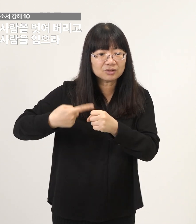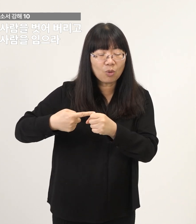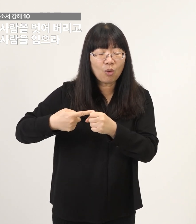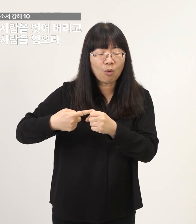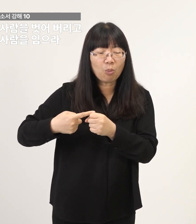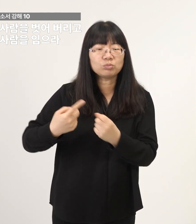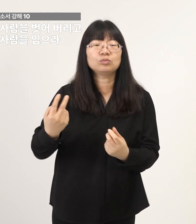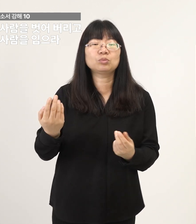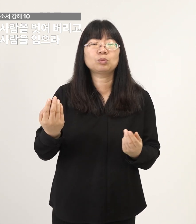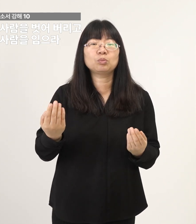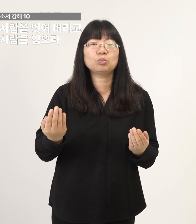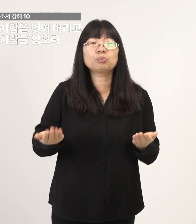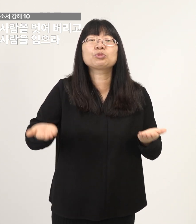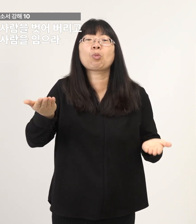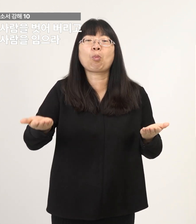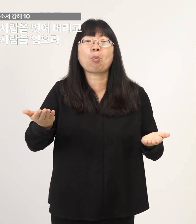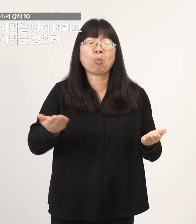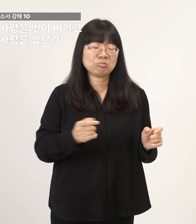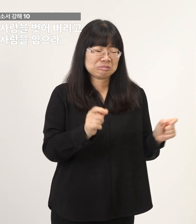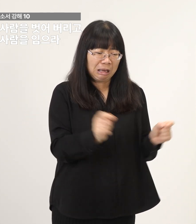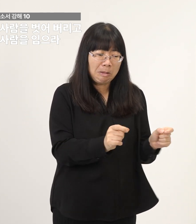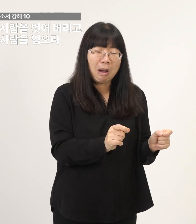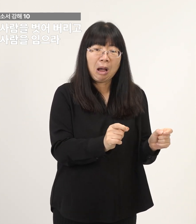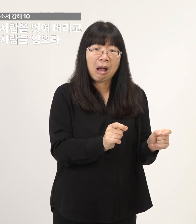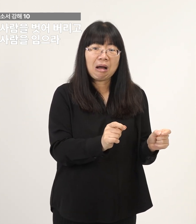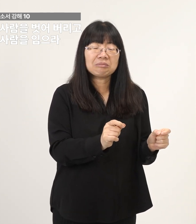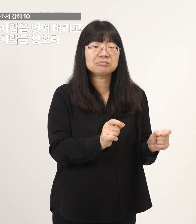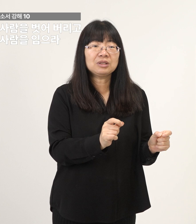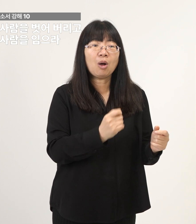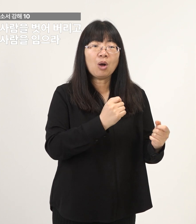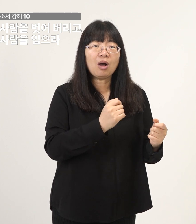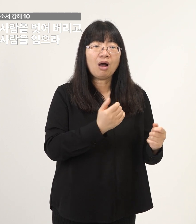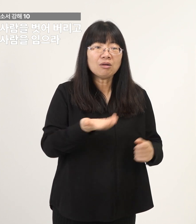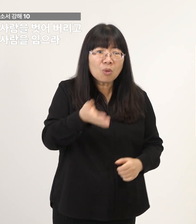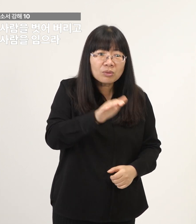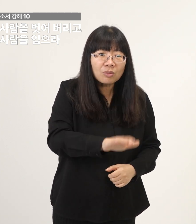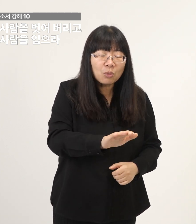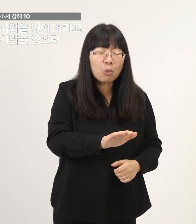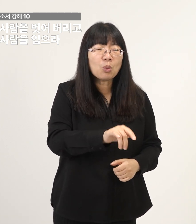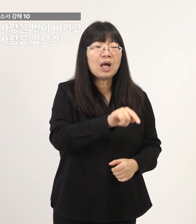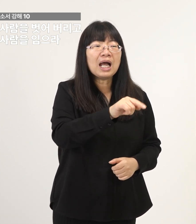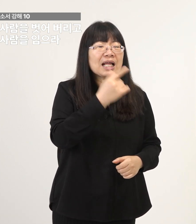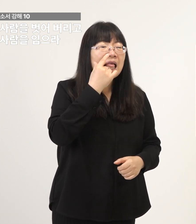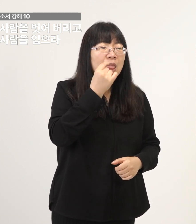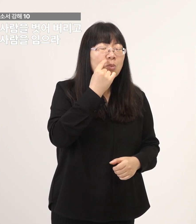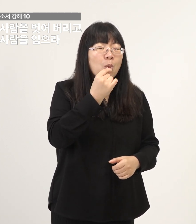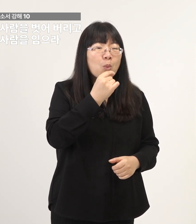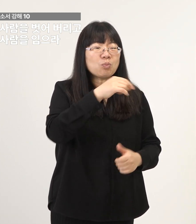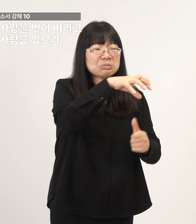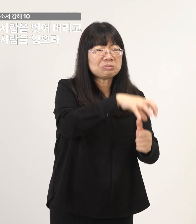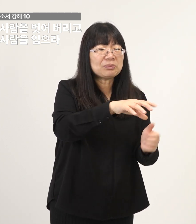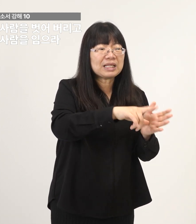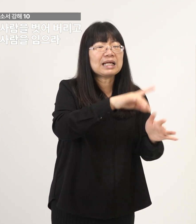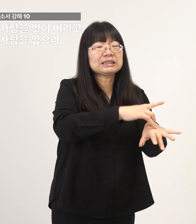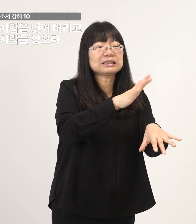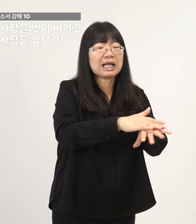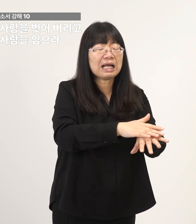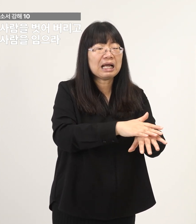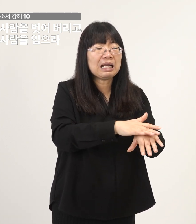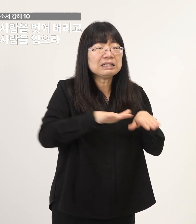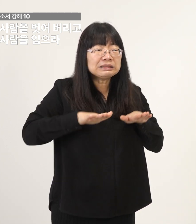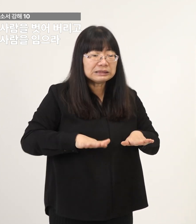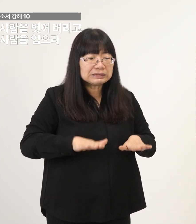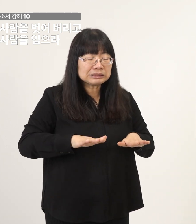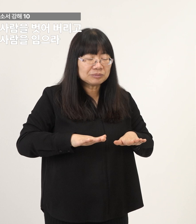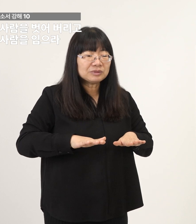그 잔재가 오늘까지 남아있어요? 남아있지 않아요? 오늘까지 남아있어요. 우리